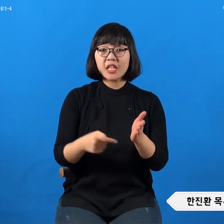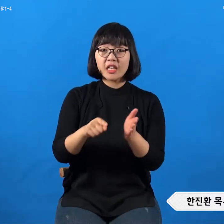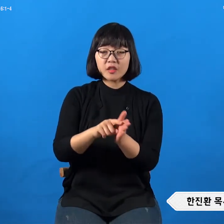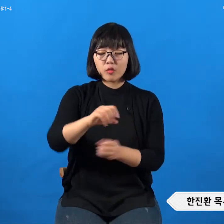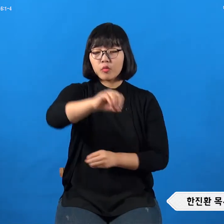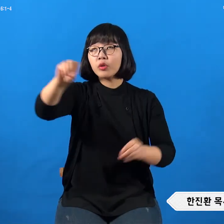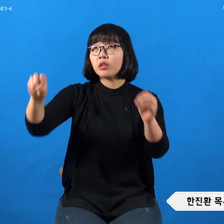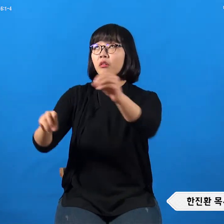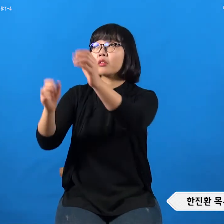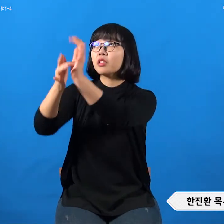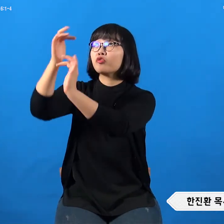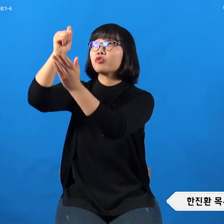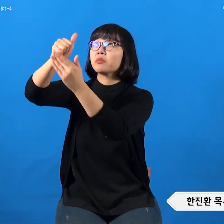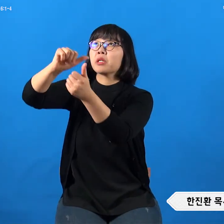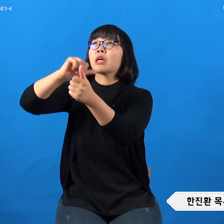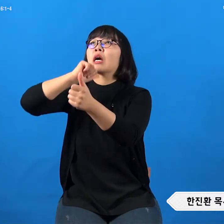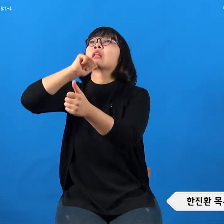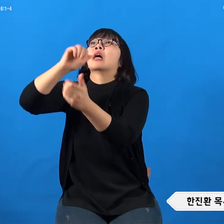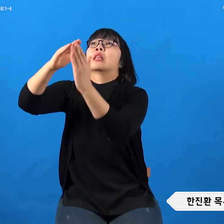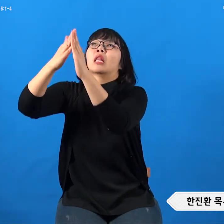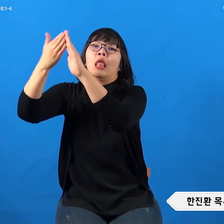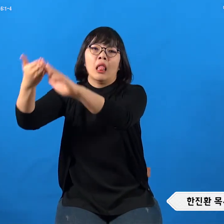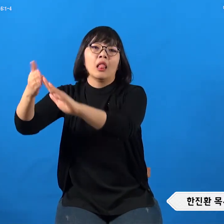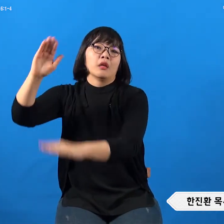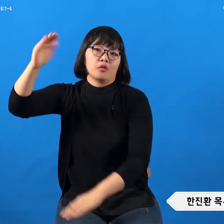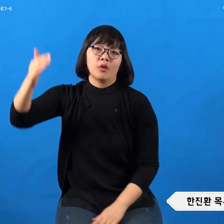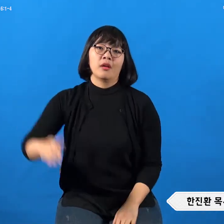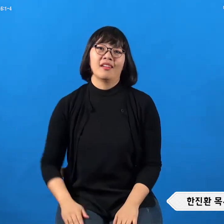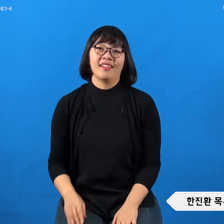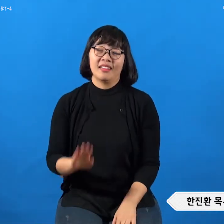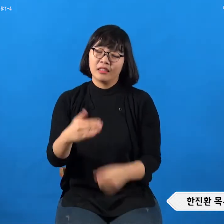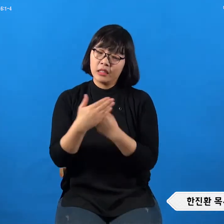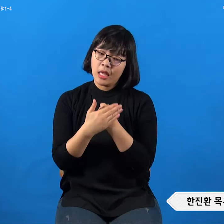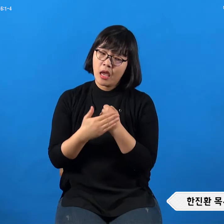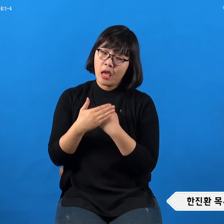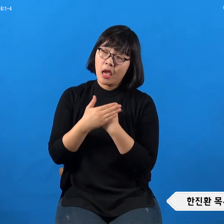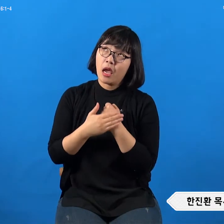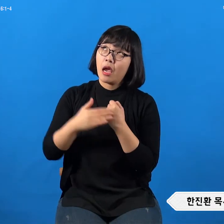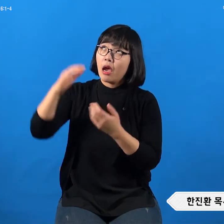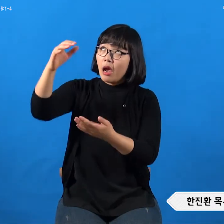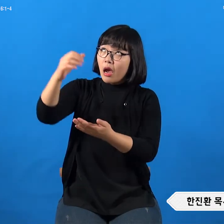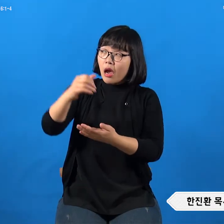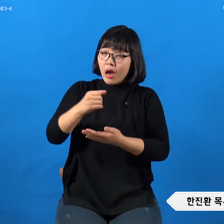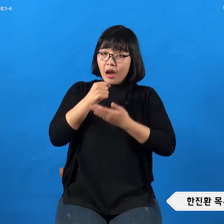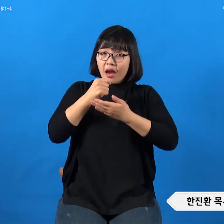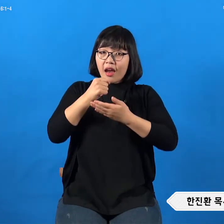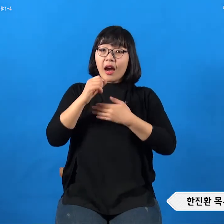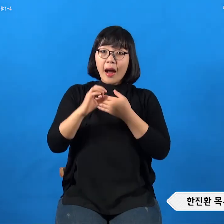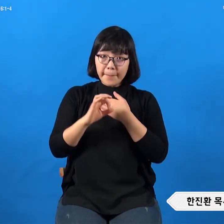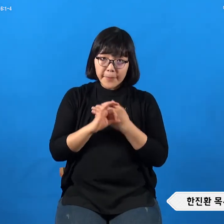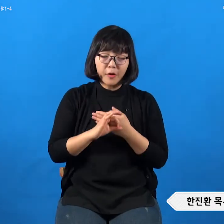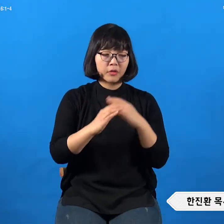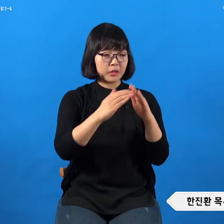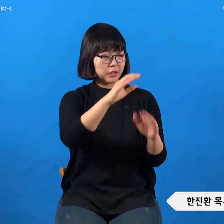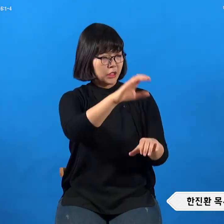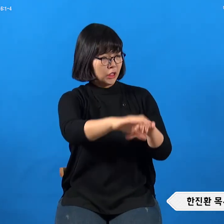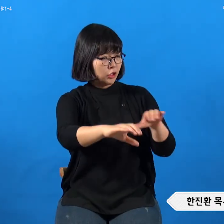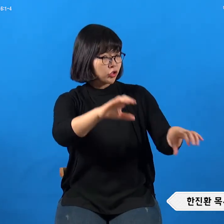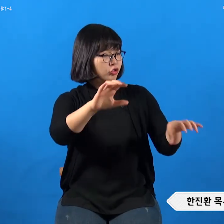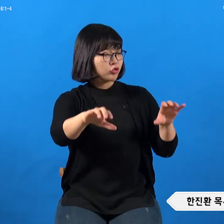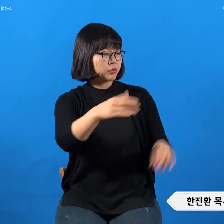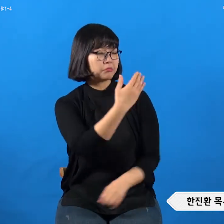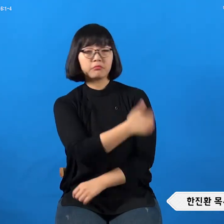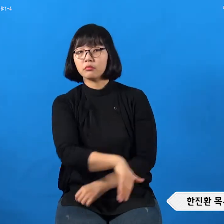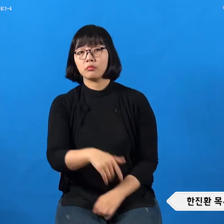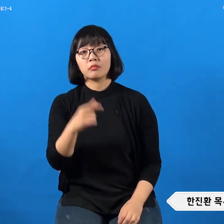되셨습니다. 그 은혜를 안다면 우리도 이웃을 사랑하지 않을 수가 없습니다.